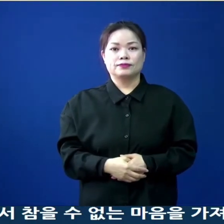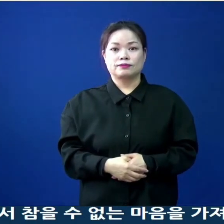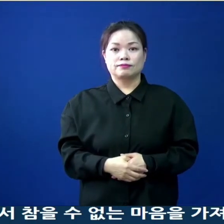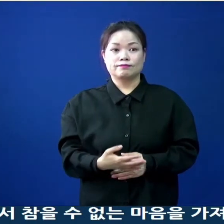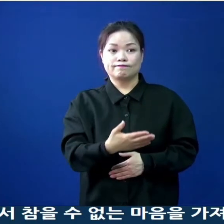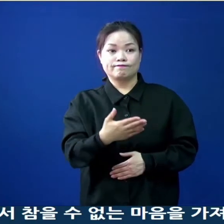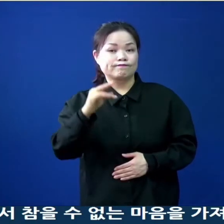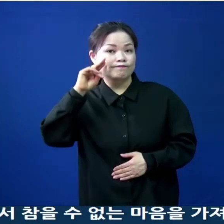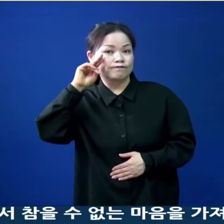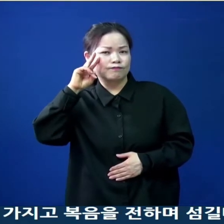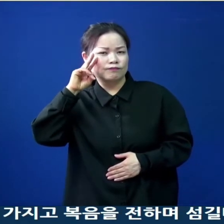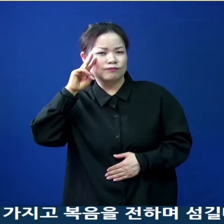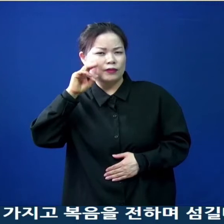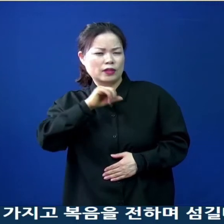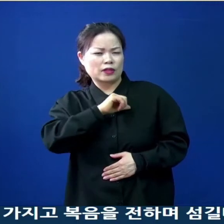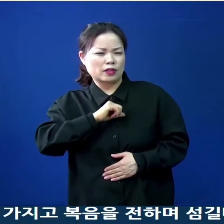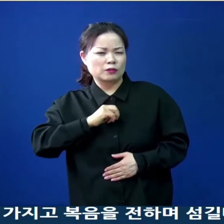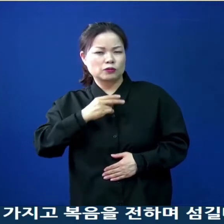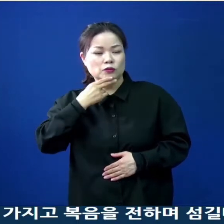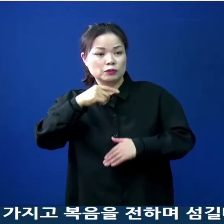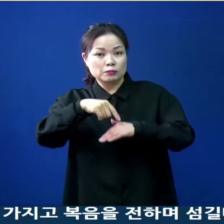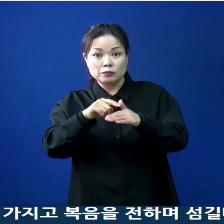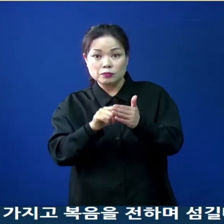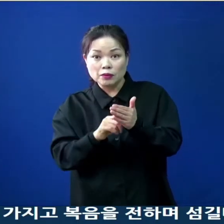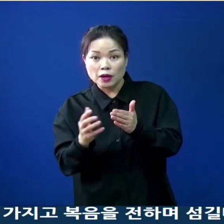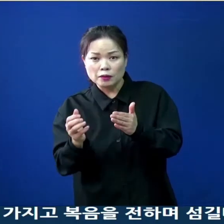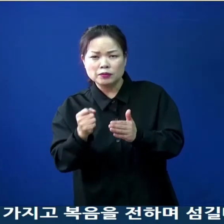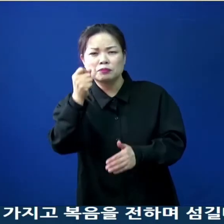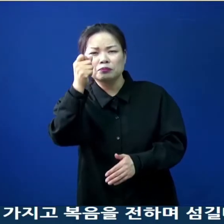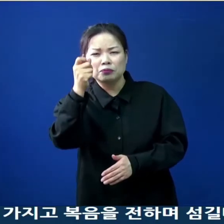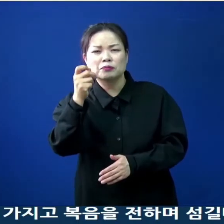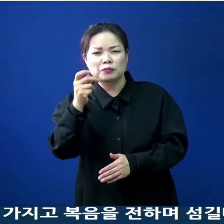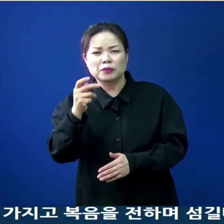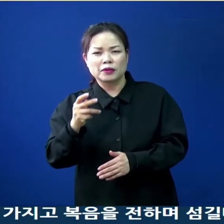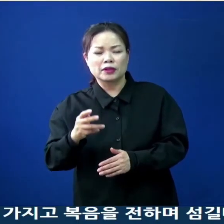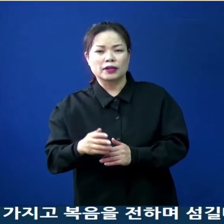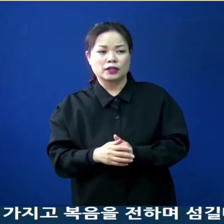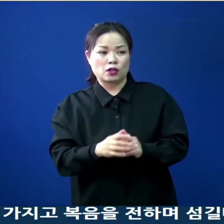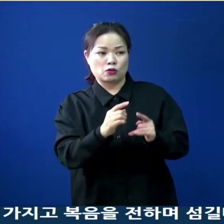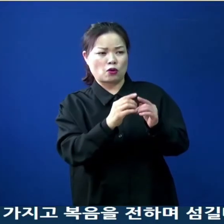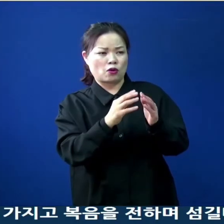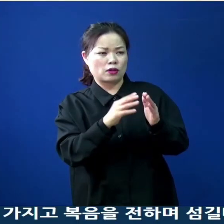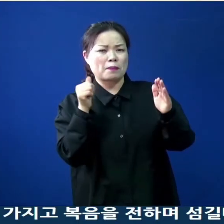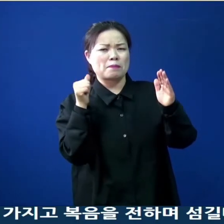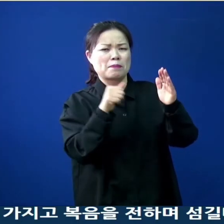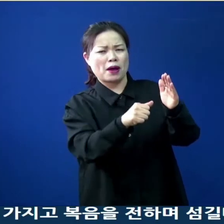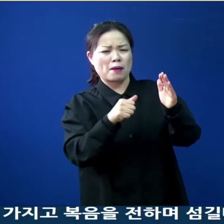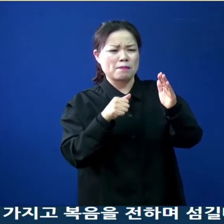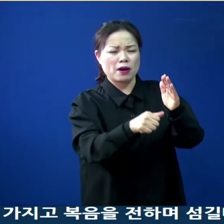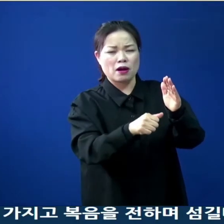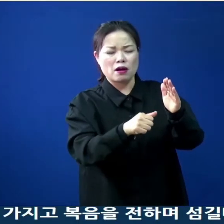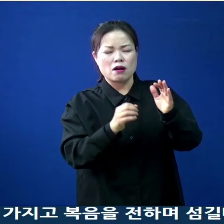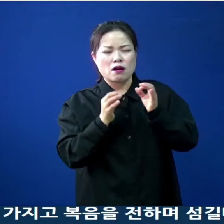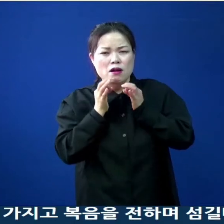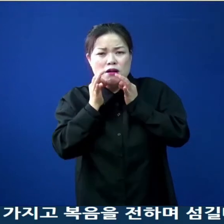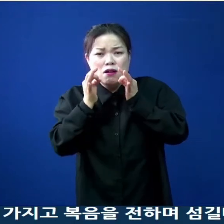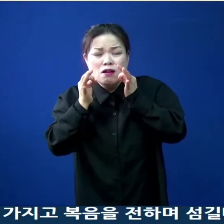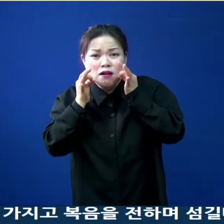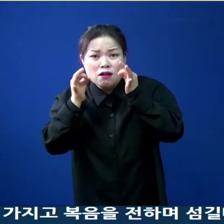여러분, 바울은 이 참을 수 없는 마음으로 사실 몇 번이나 이 교회를 방문하고자 참으로